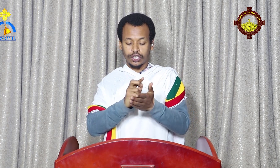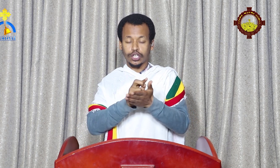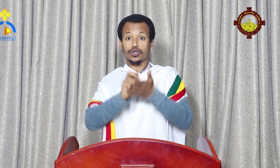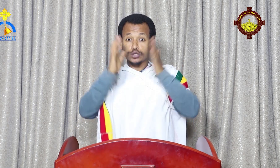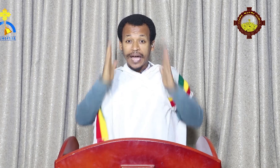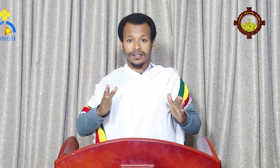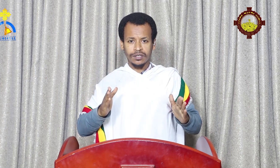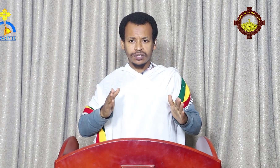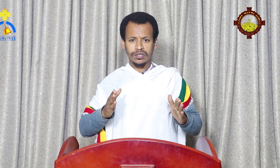ቅዱሳን